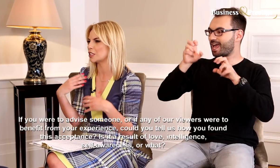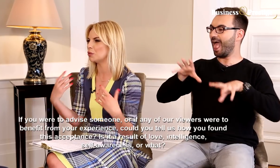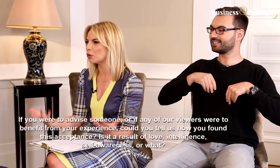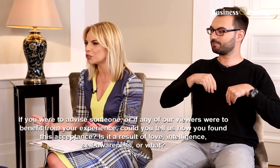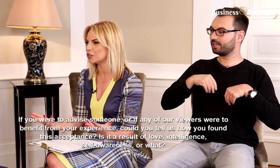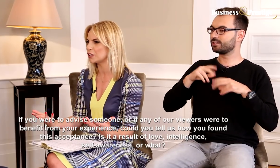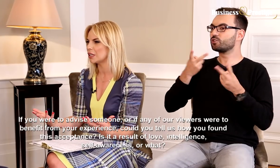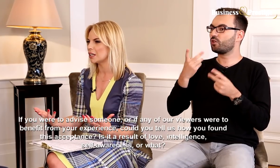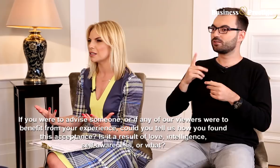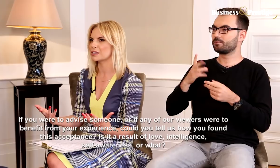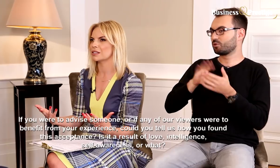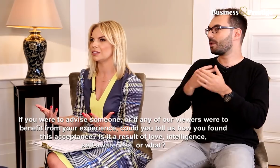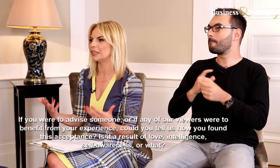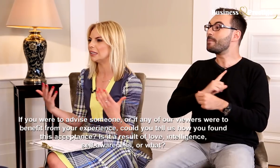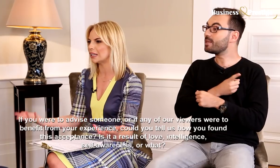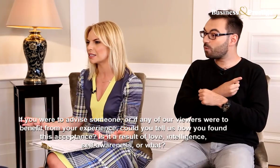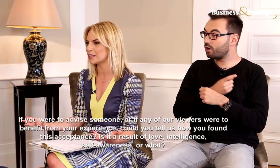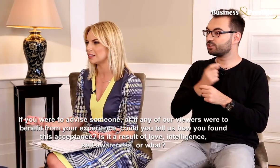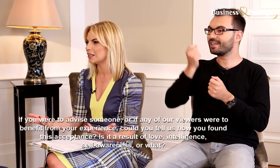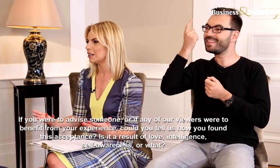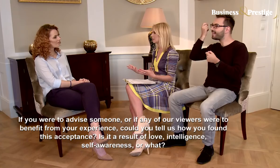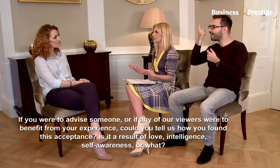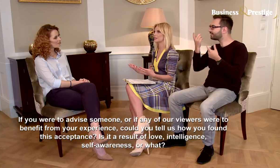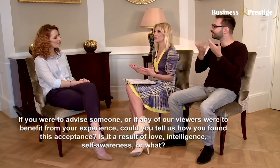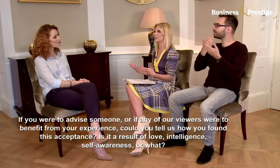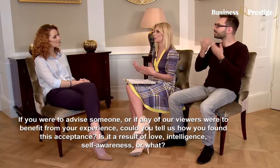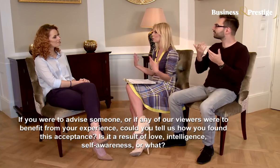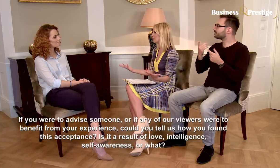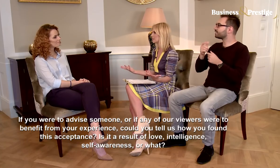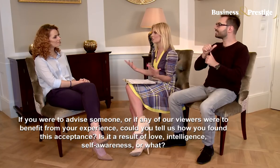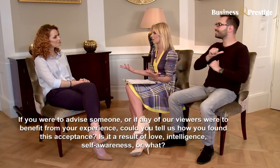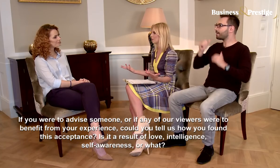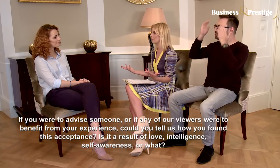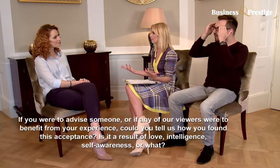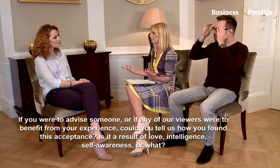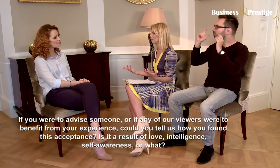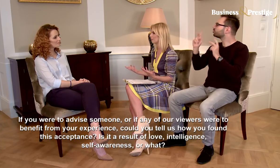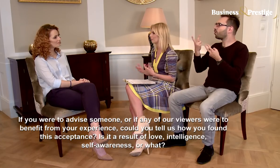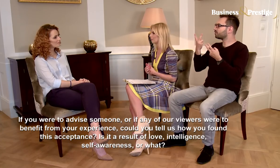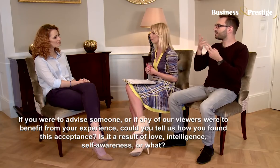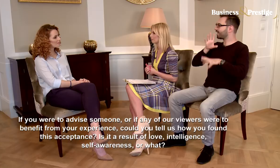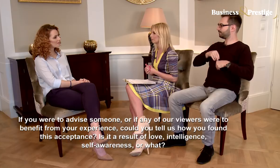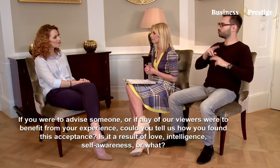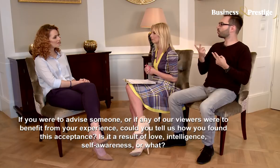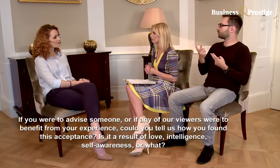Ona wynika z miłości, z inteligencji, z samowiedzy, z czego?